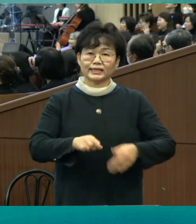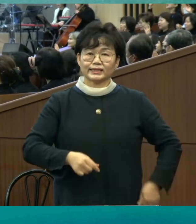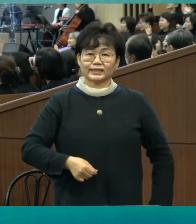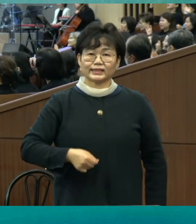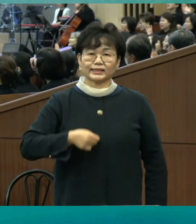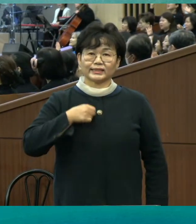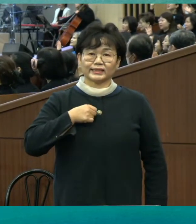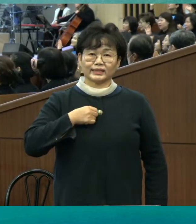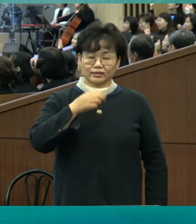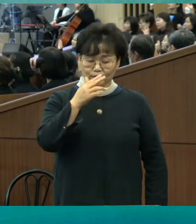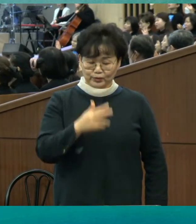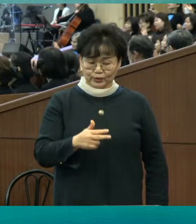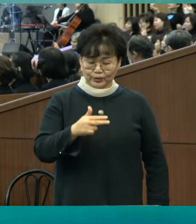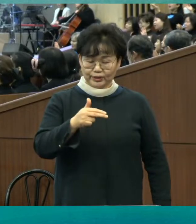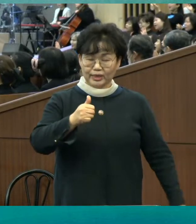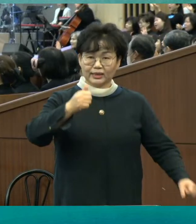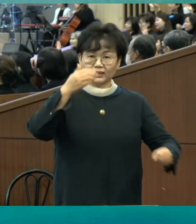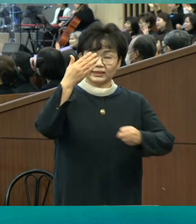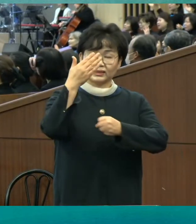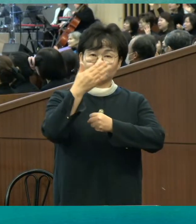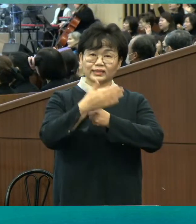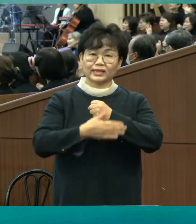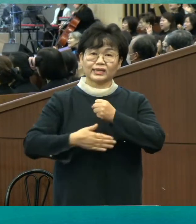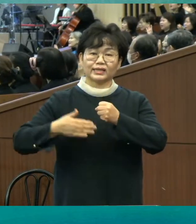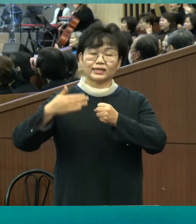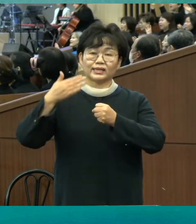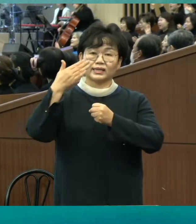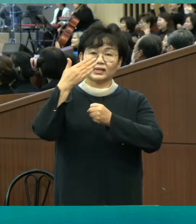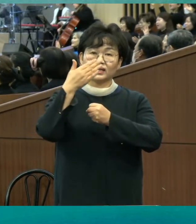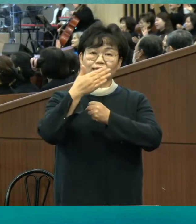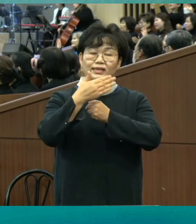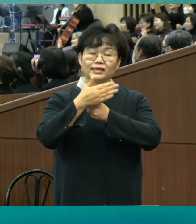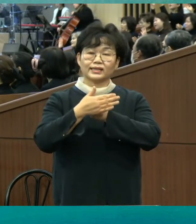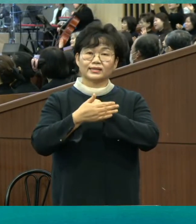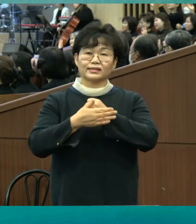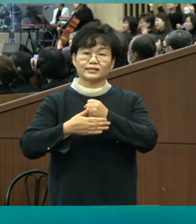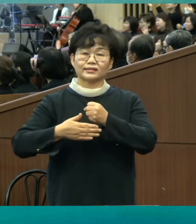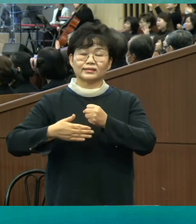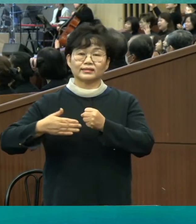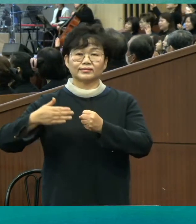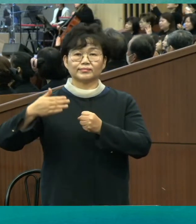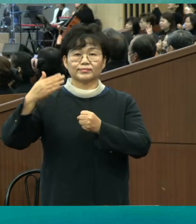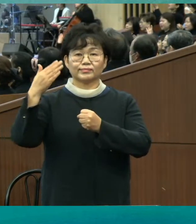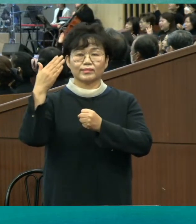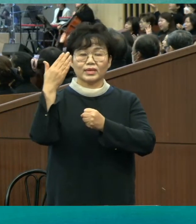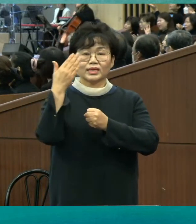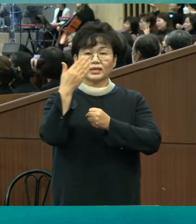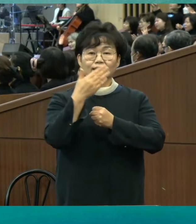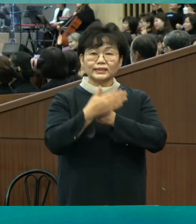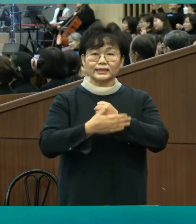신실하신 우리 한 번 더 전심으로 주님 앞에 은혜로다 모든 것이 주의 은혜